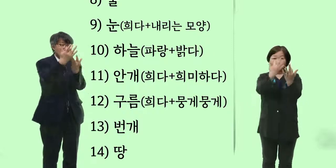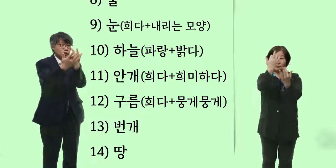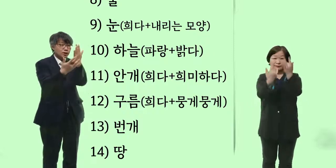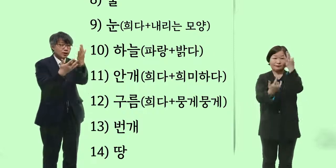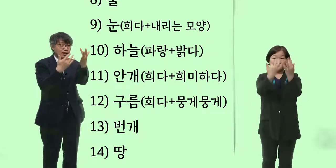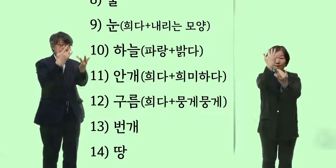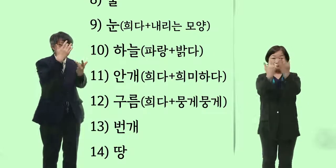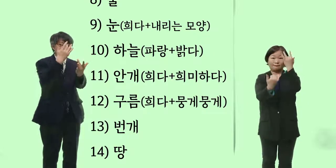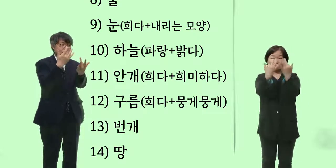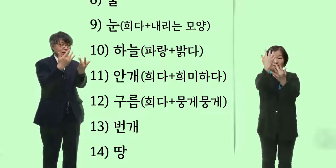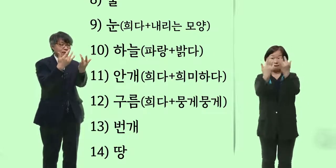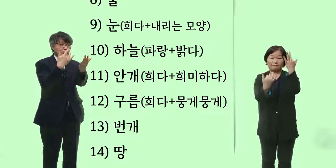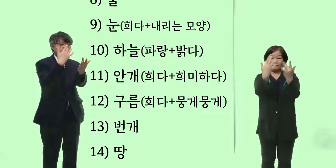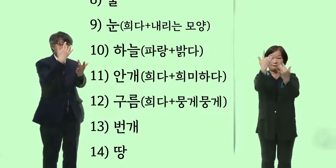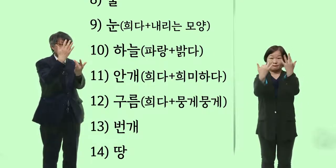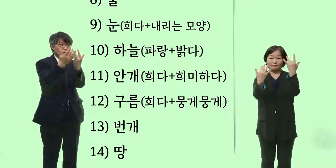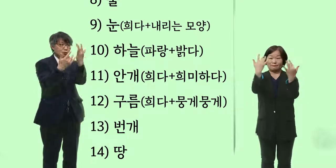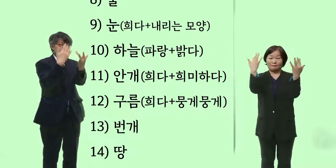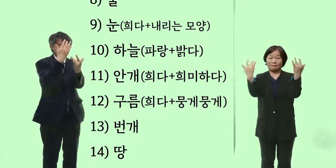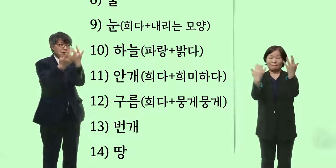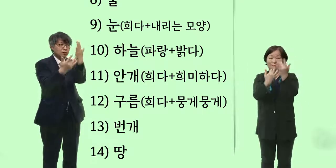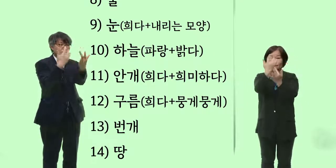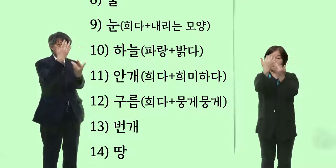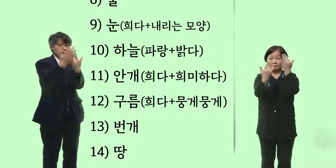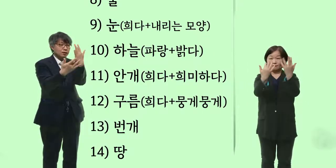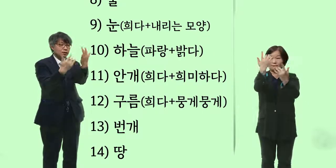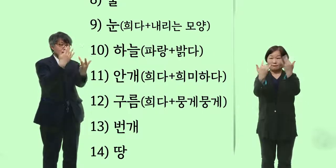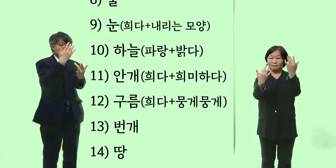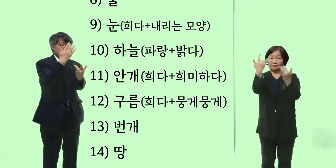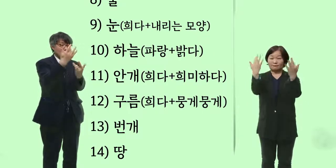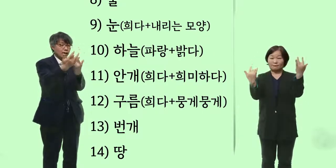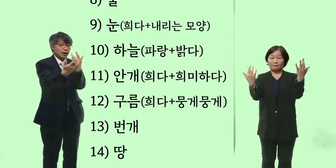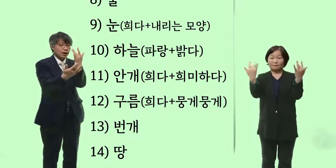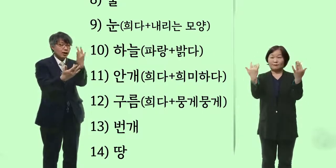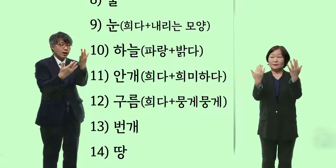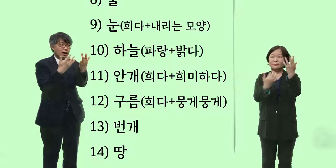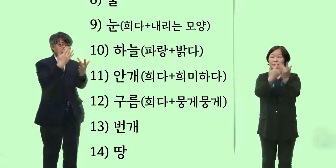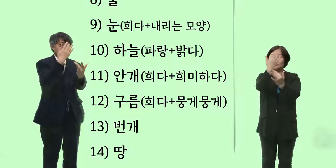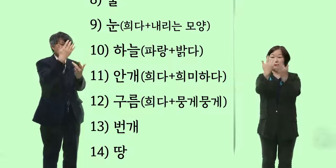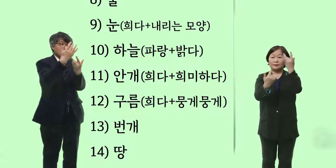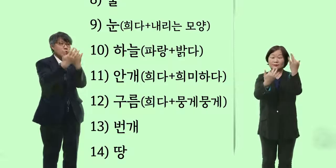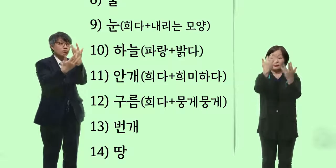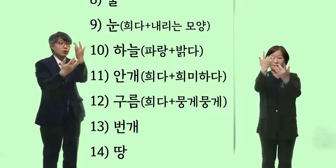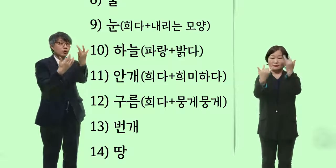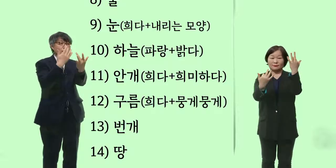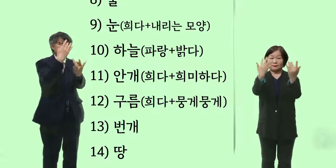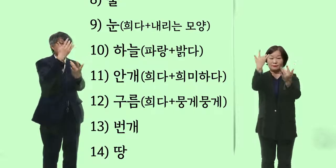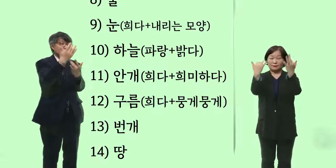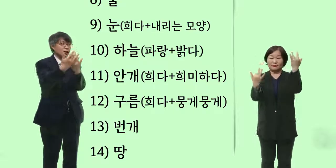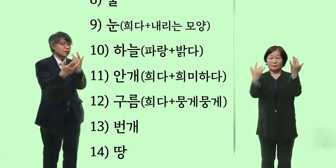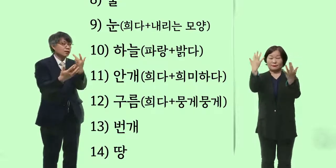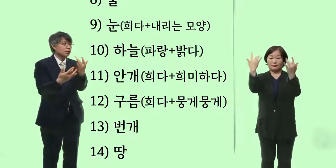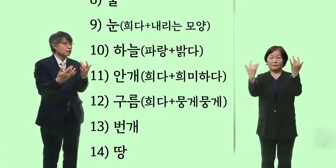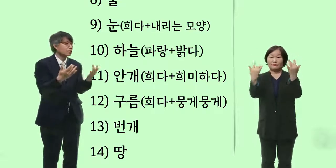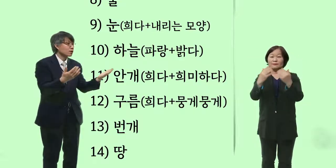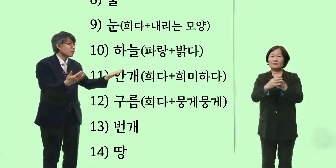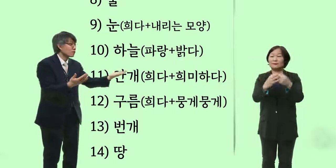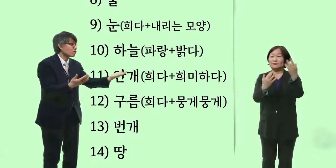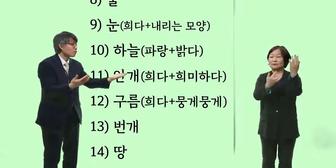불꽃이 이렇게 타는 듯한 가운데 손가락을 톡톡톡 치면서 이렇게 하나 이렇게 불이 올라가는 듯한 지금 이제 불이